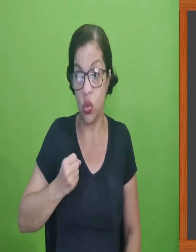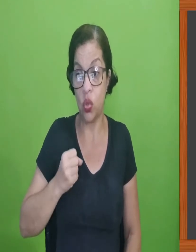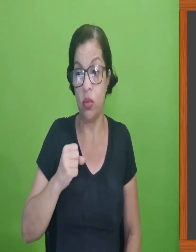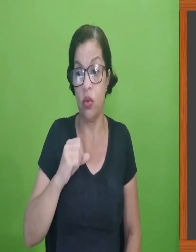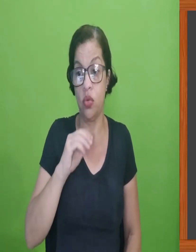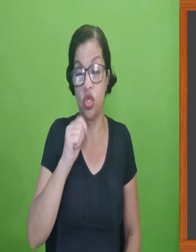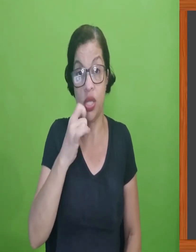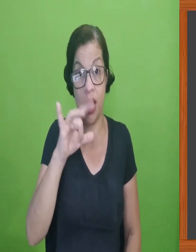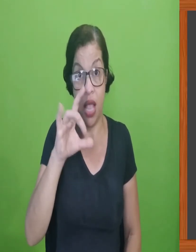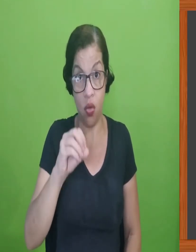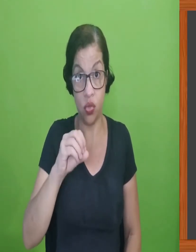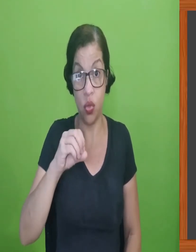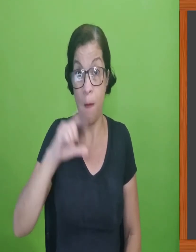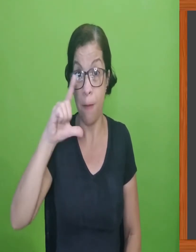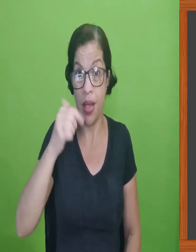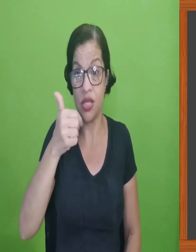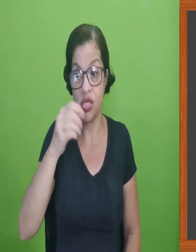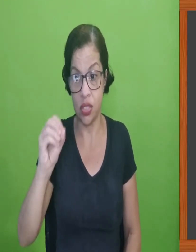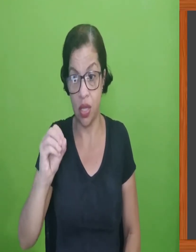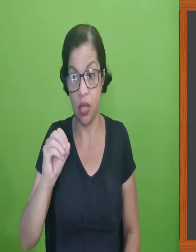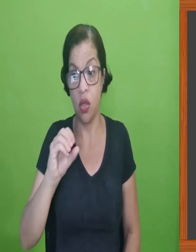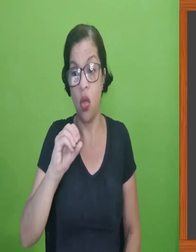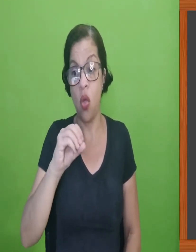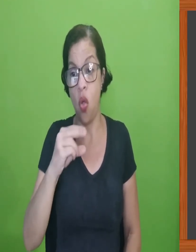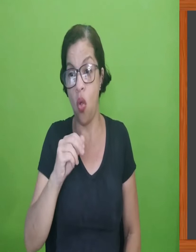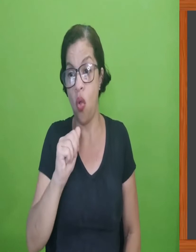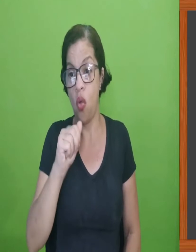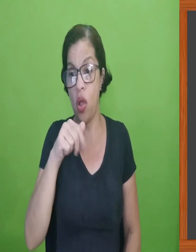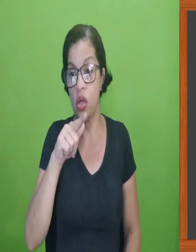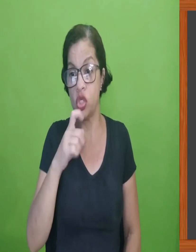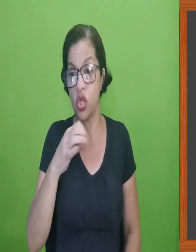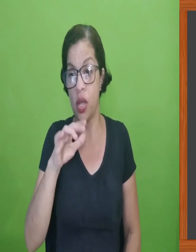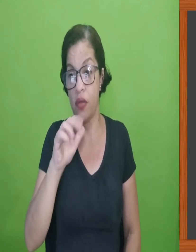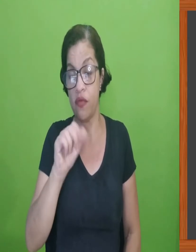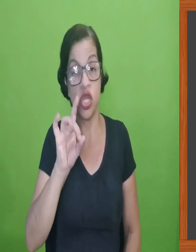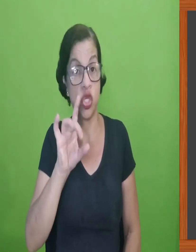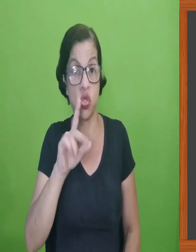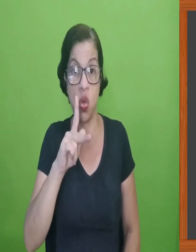100 ou uma angiotomografia coronariana com placas ateroscleróticas.